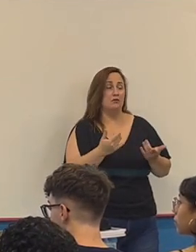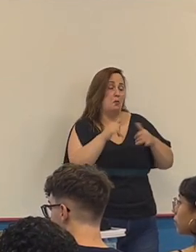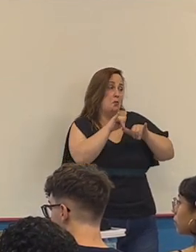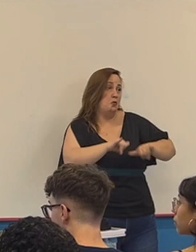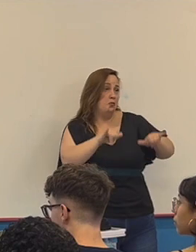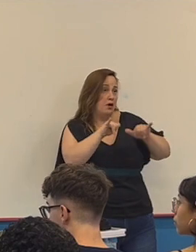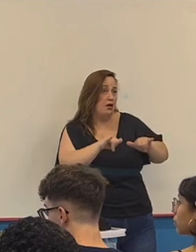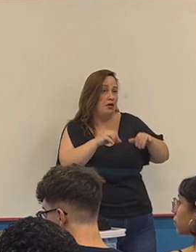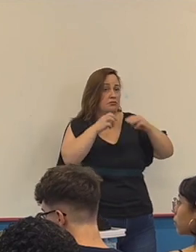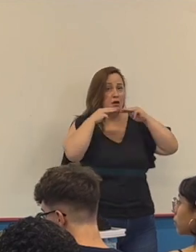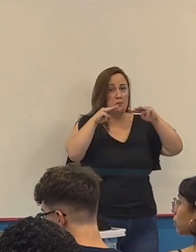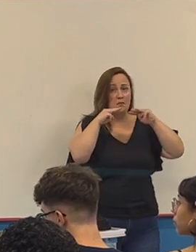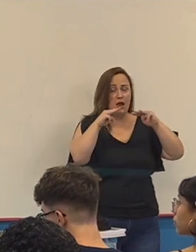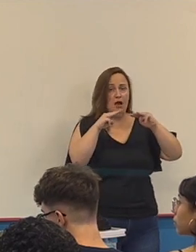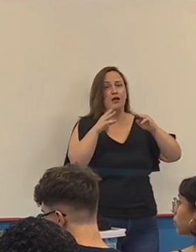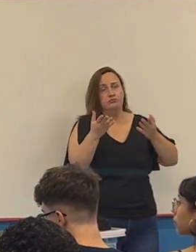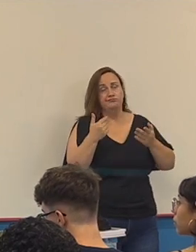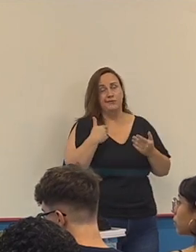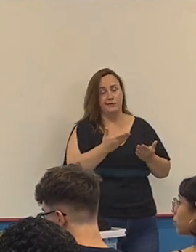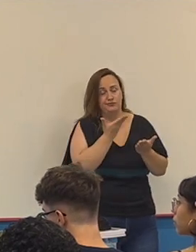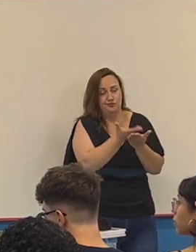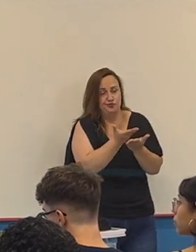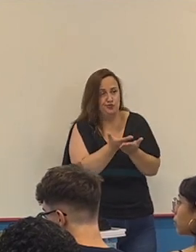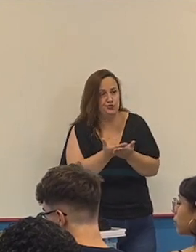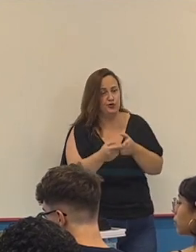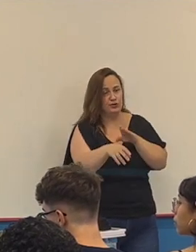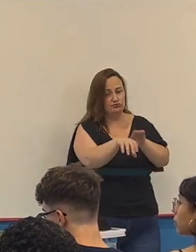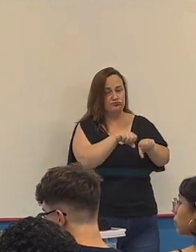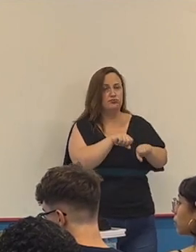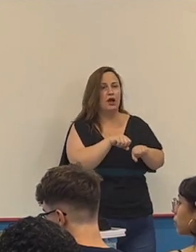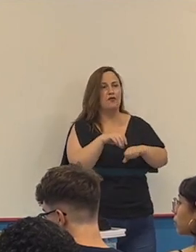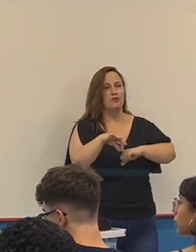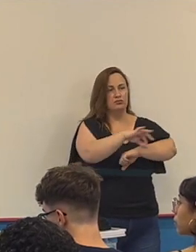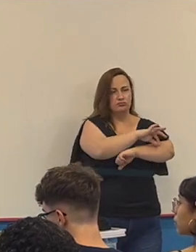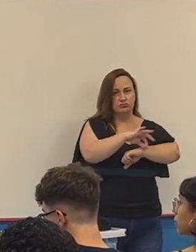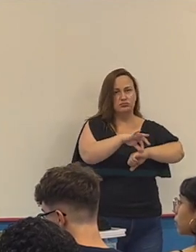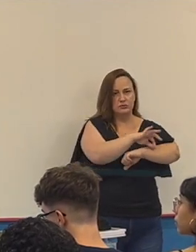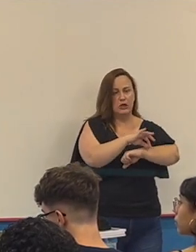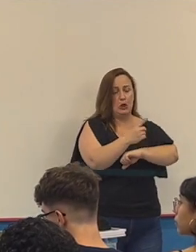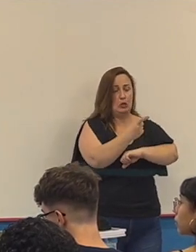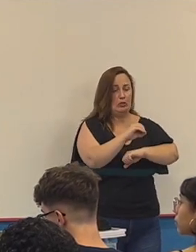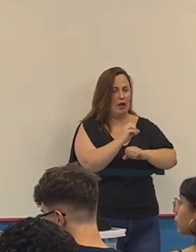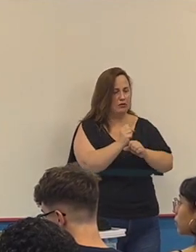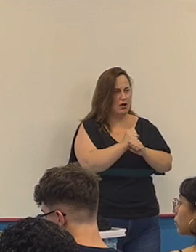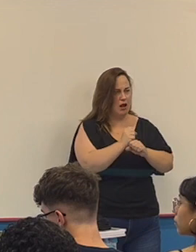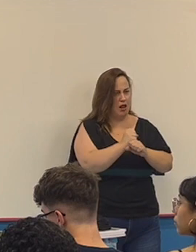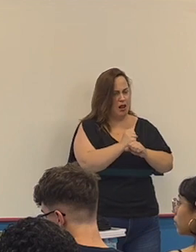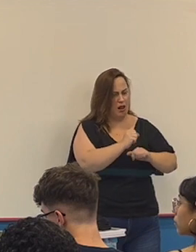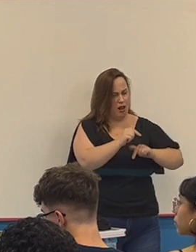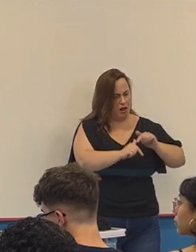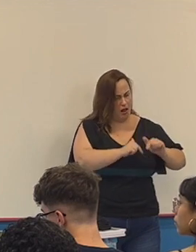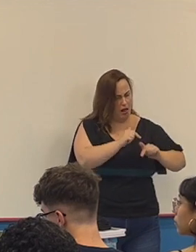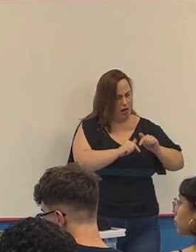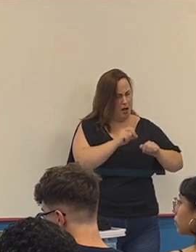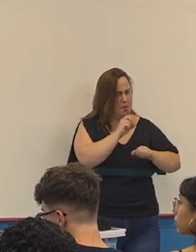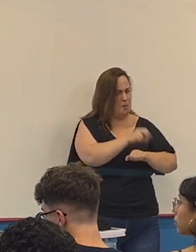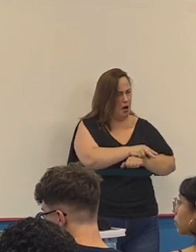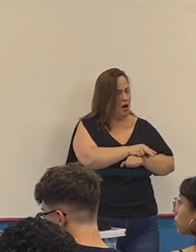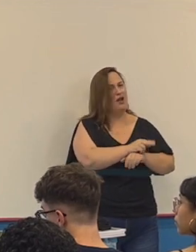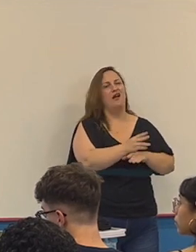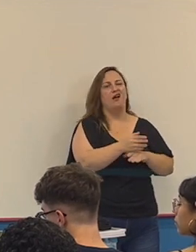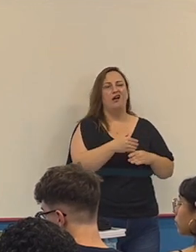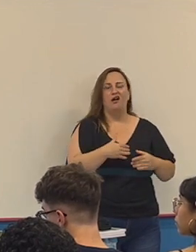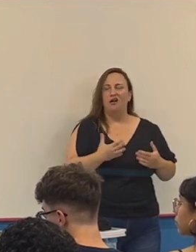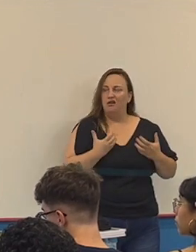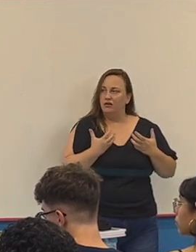fiz arquitetura, fiquei 10 anos trabalhando, e com o tempo, né, decepções com a